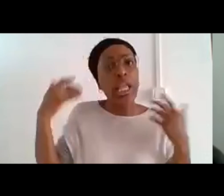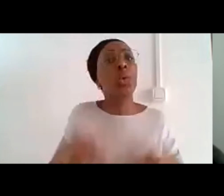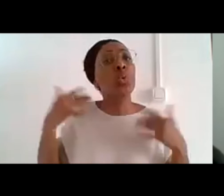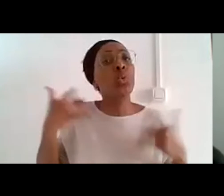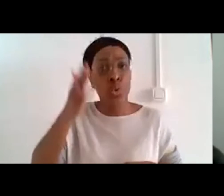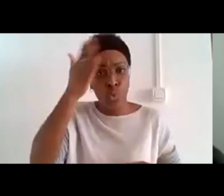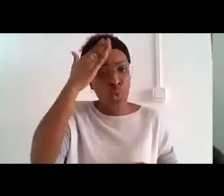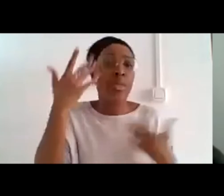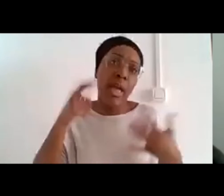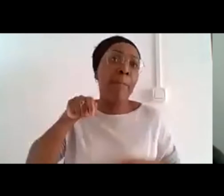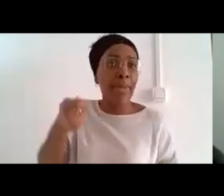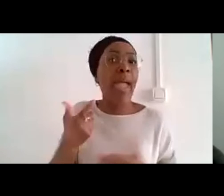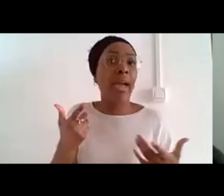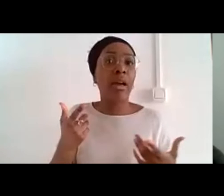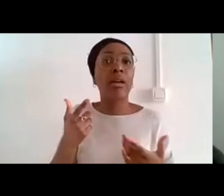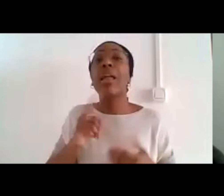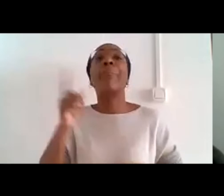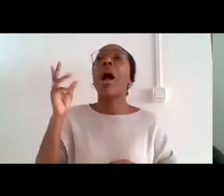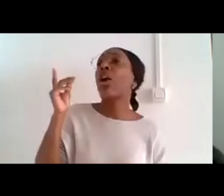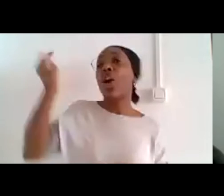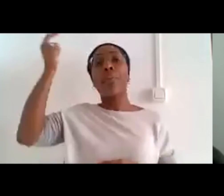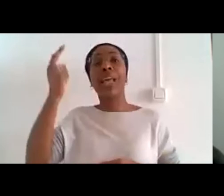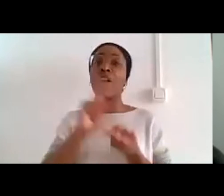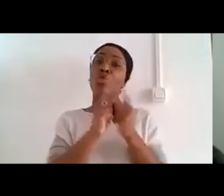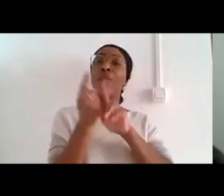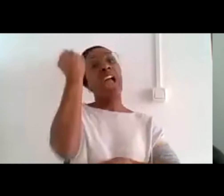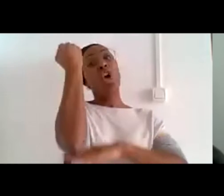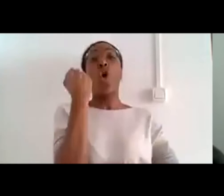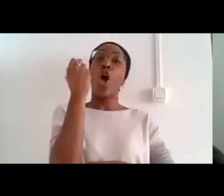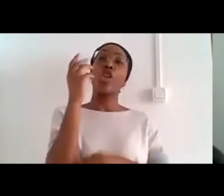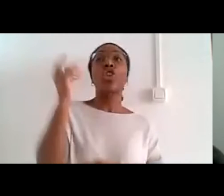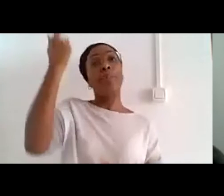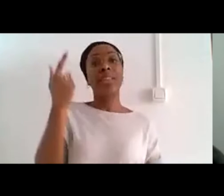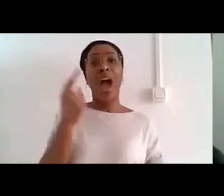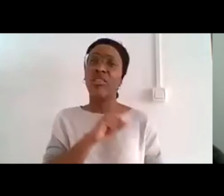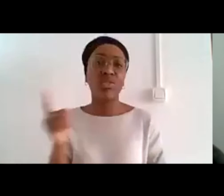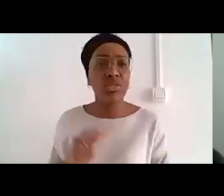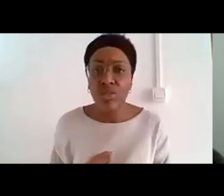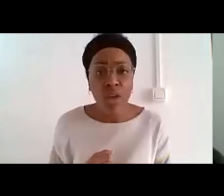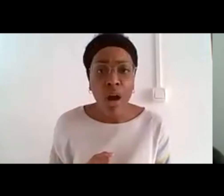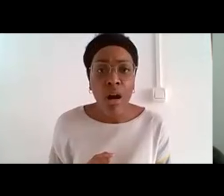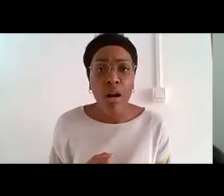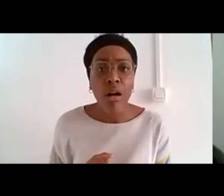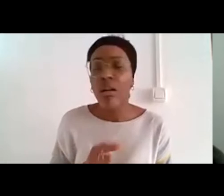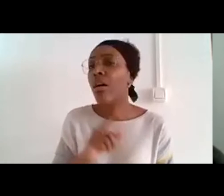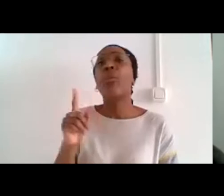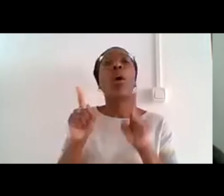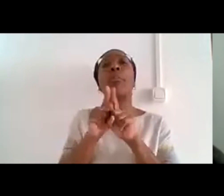l'heure, il y a la formation pour être une colonne. Et il n'est pas devenu colonne du jour au lendemain parce que Jésus a dit « tu es Pierre et sur cette